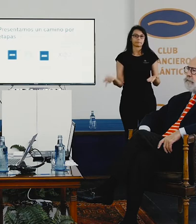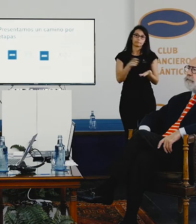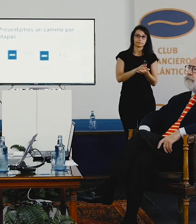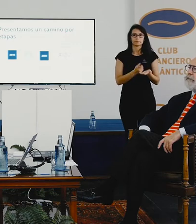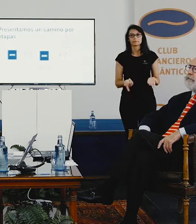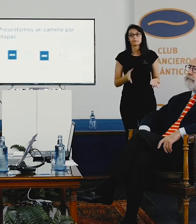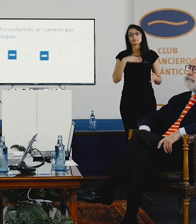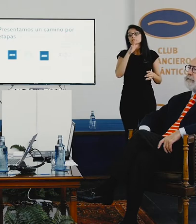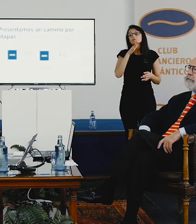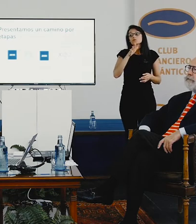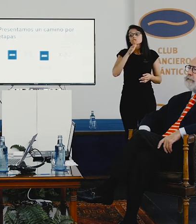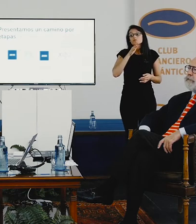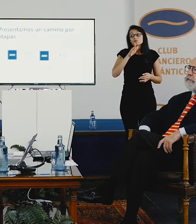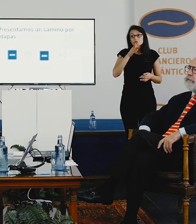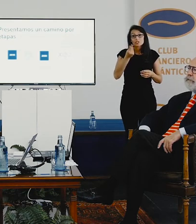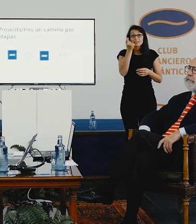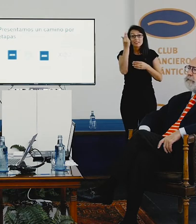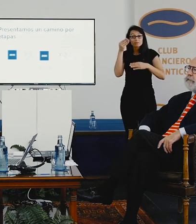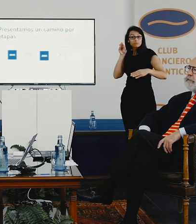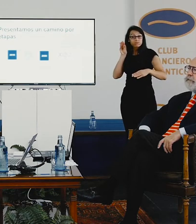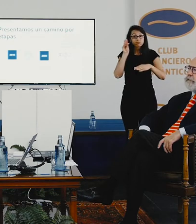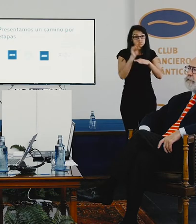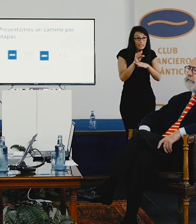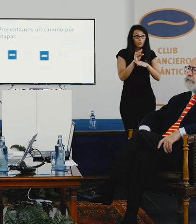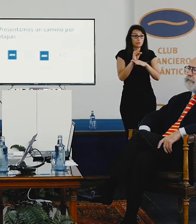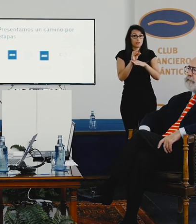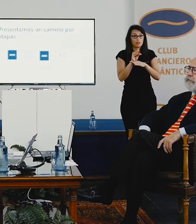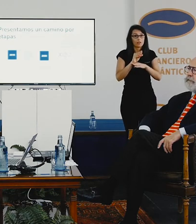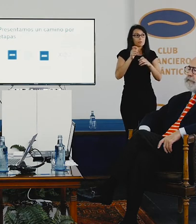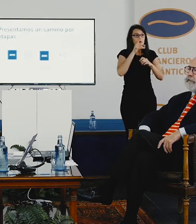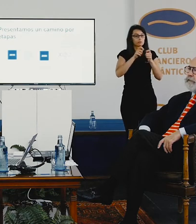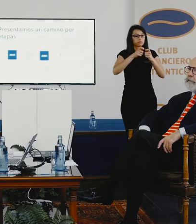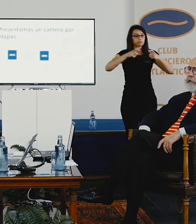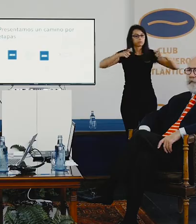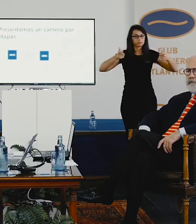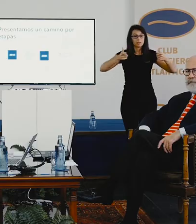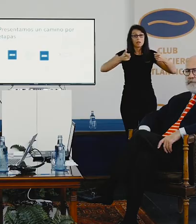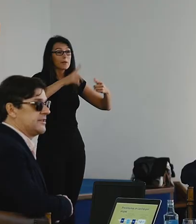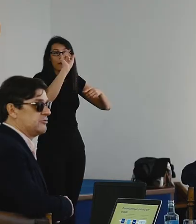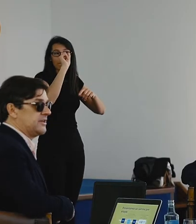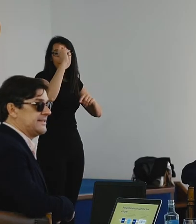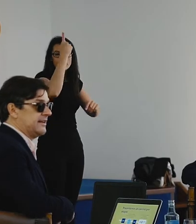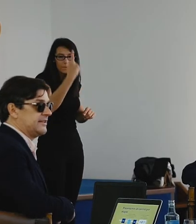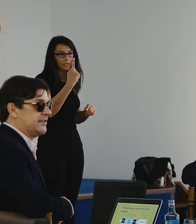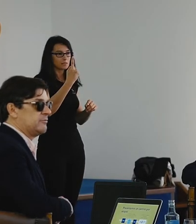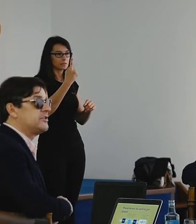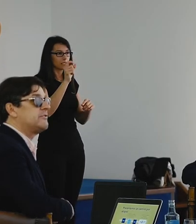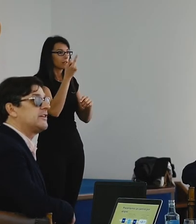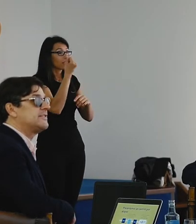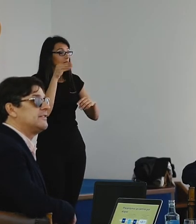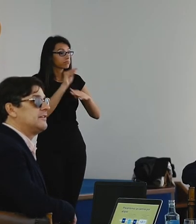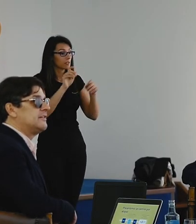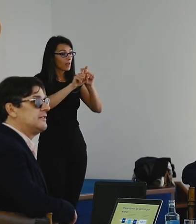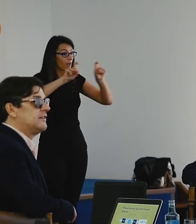por eso el gran patrocinador, y esto va de patrocinios, y aquí estamos también a contarlo, pues le presentamos esa